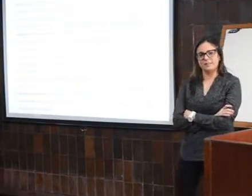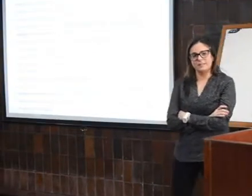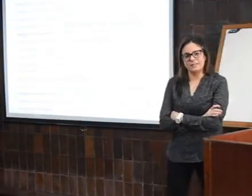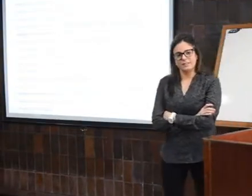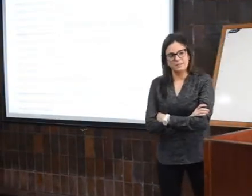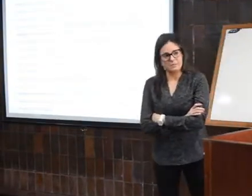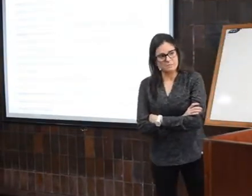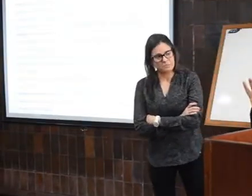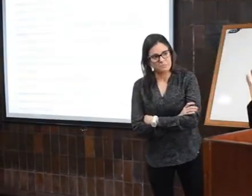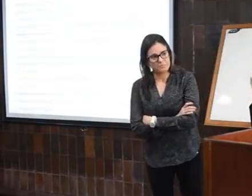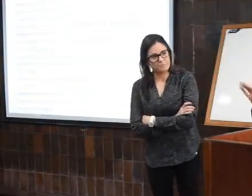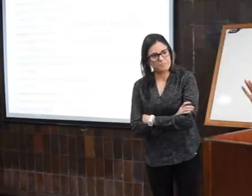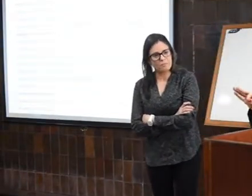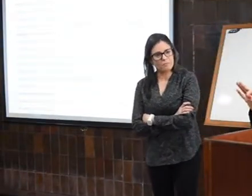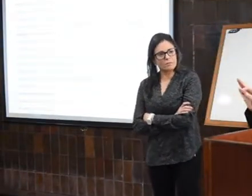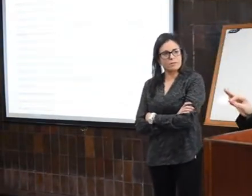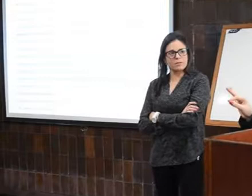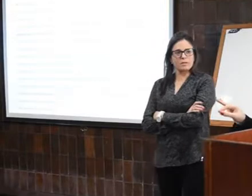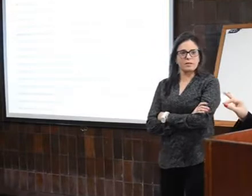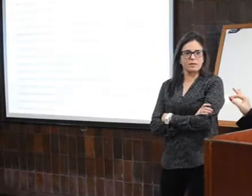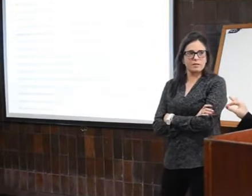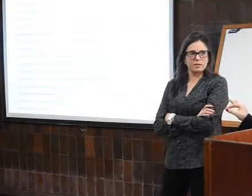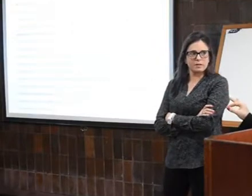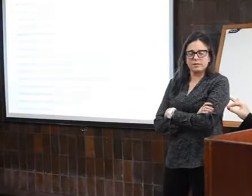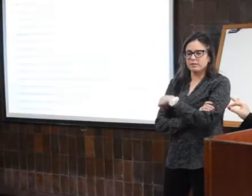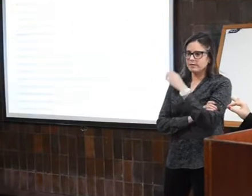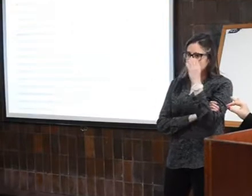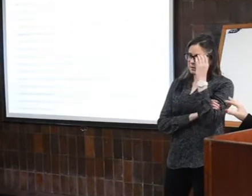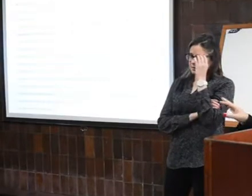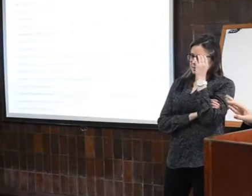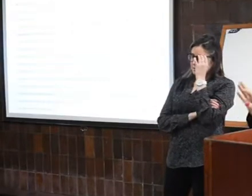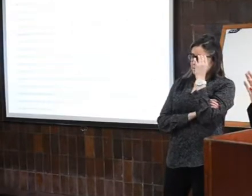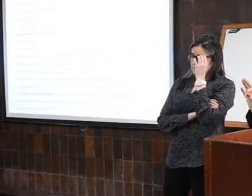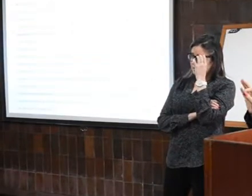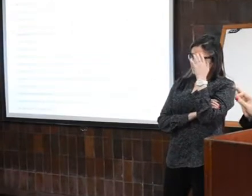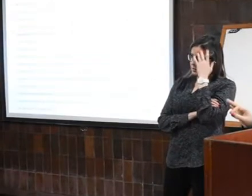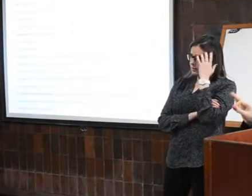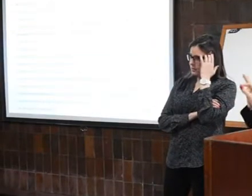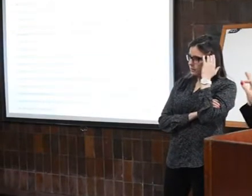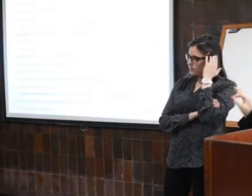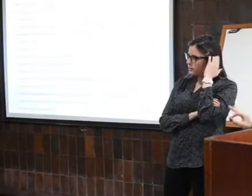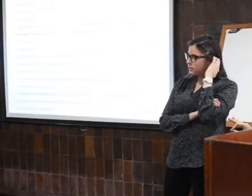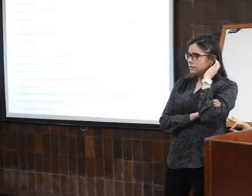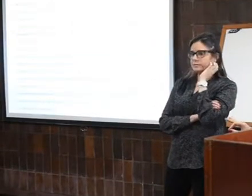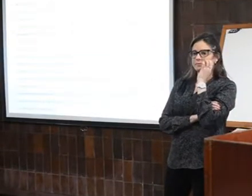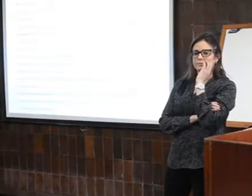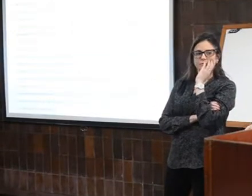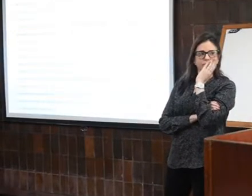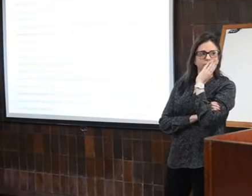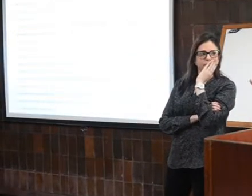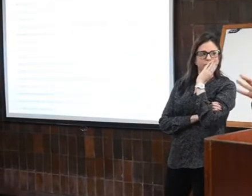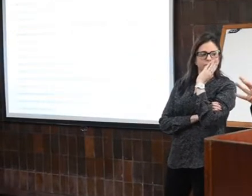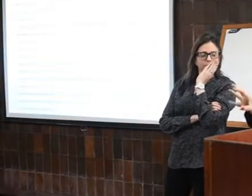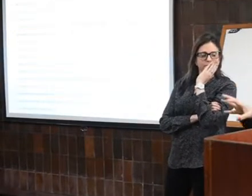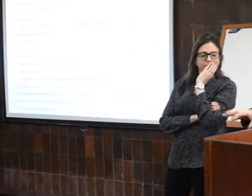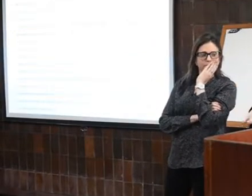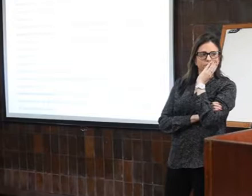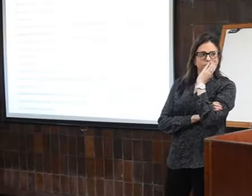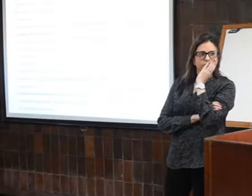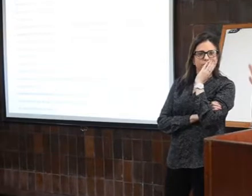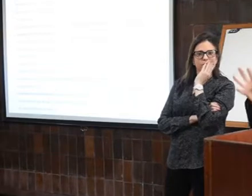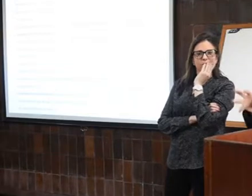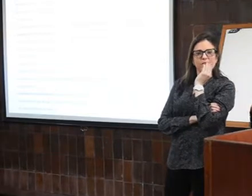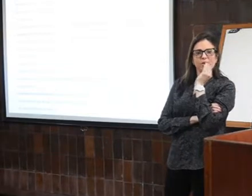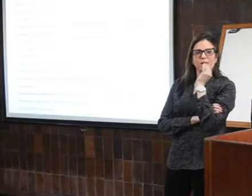claro que le van a preguntar nada que no esté en el material queda todo el bien de provocar la materia pero la idea nuestra es